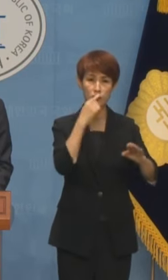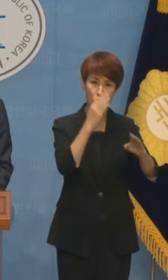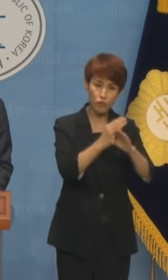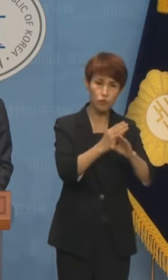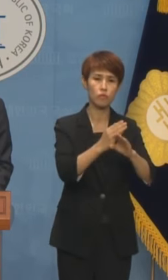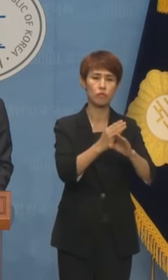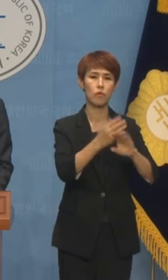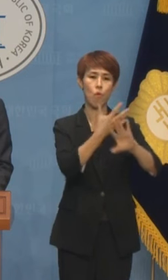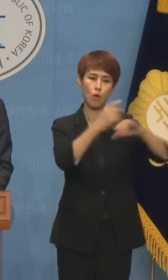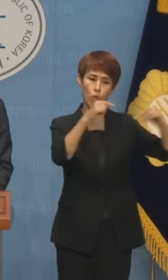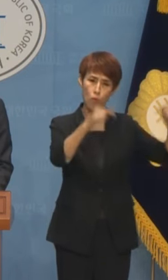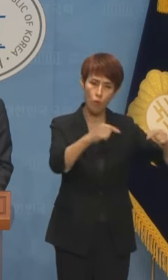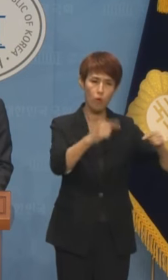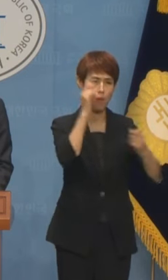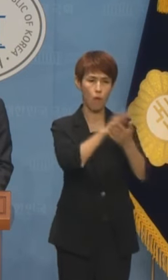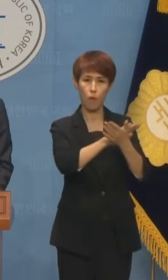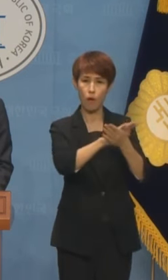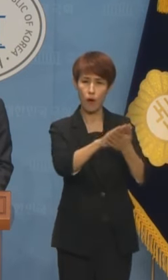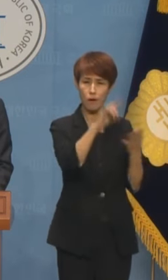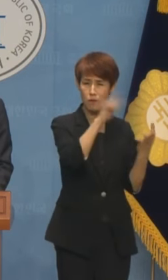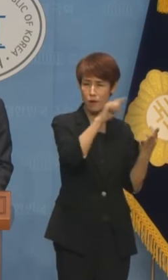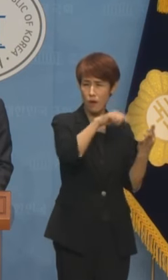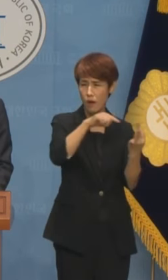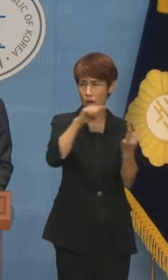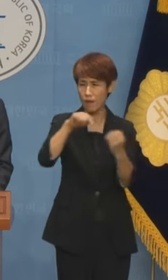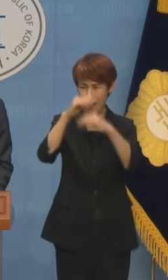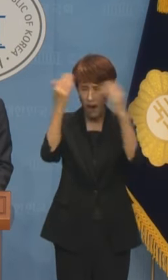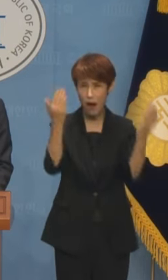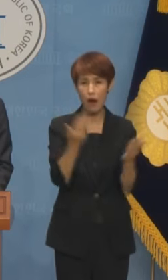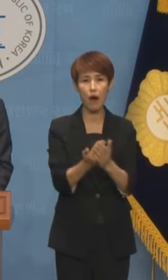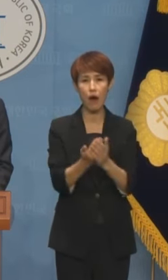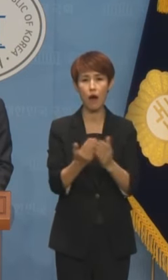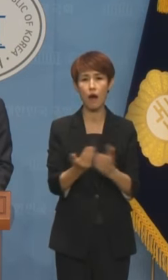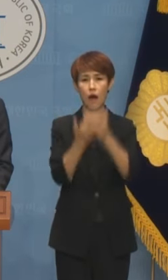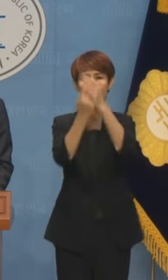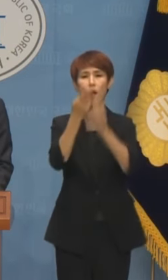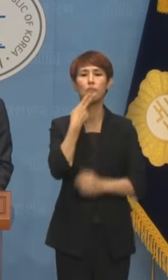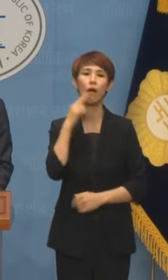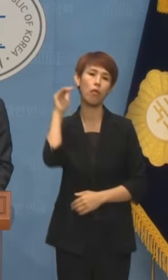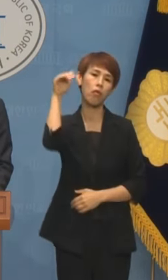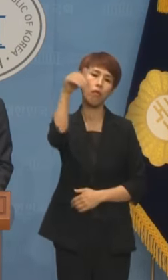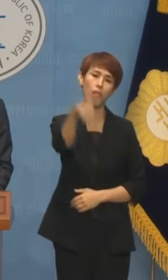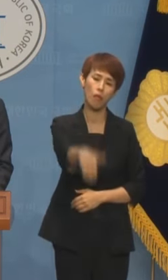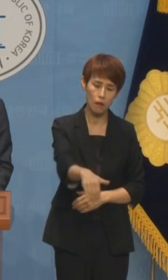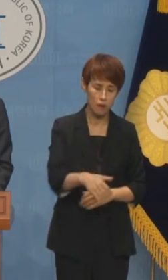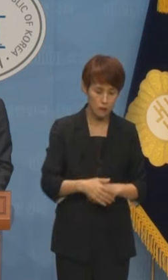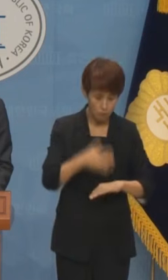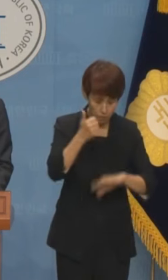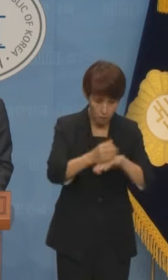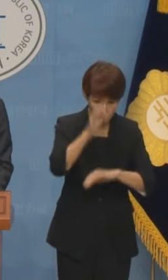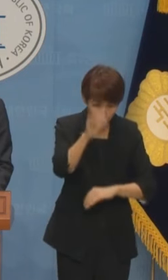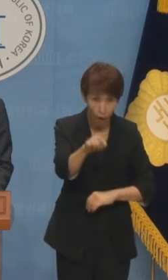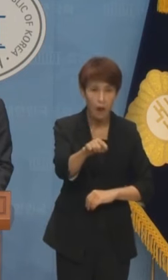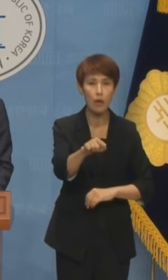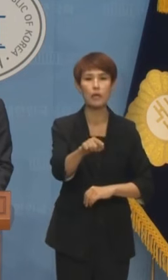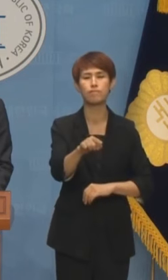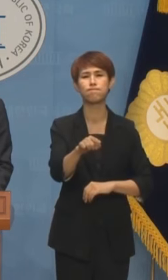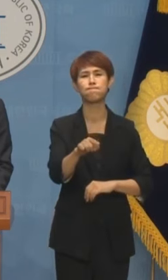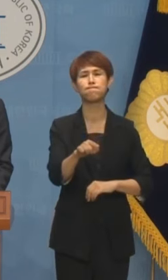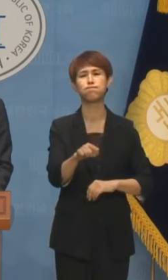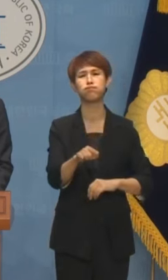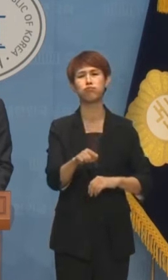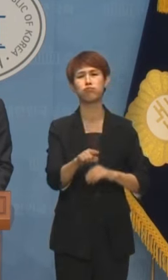외교안보, 평화까지 매 사안마다 역행을 거듭하며 눈 떠보니 후진국이라는 국민의